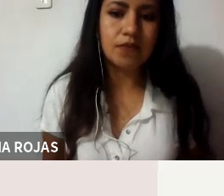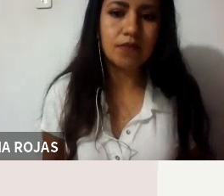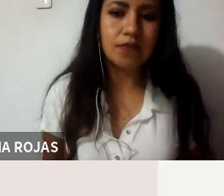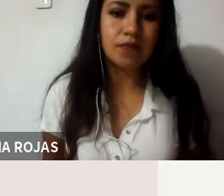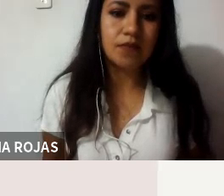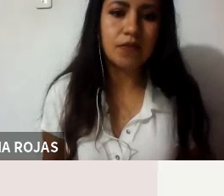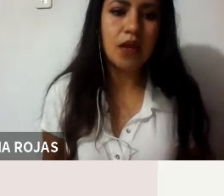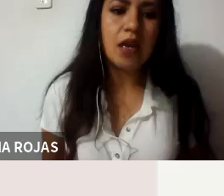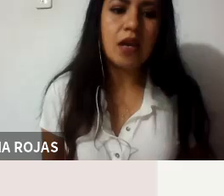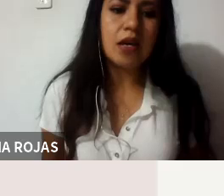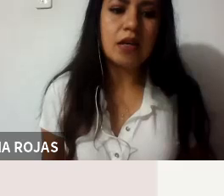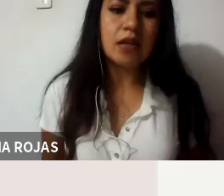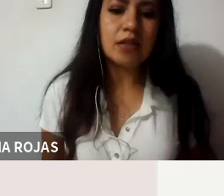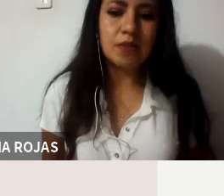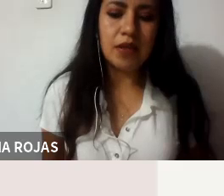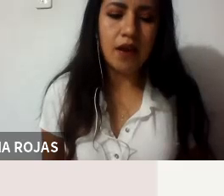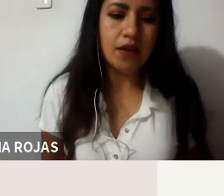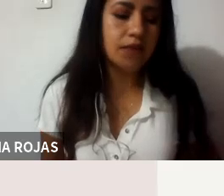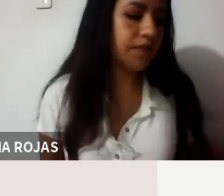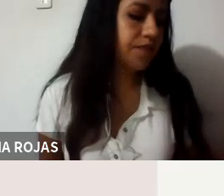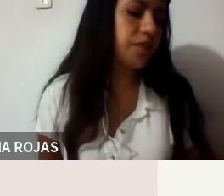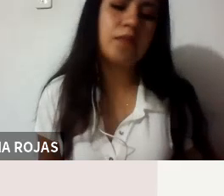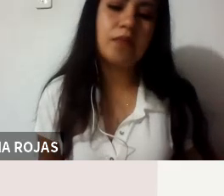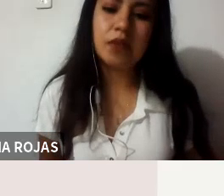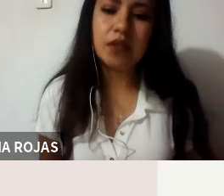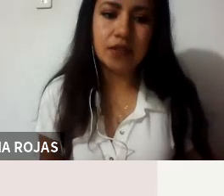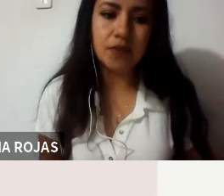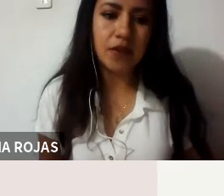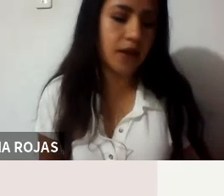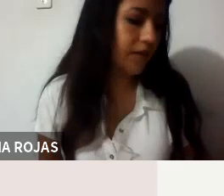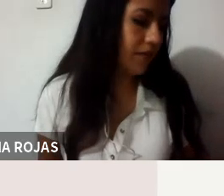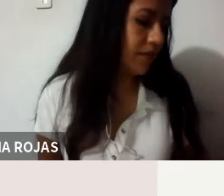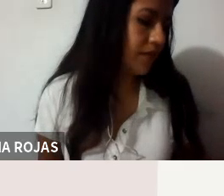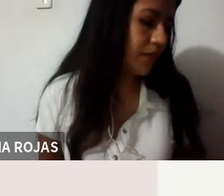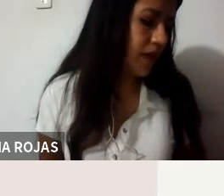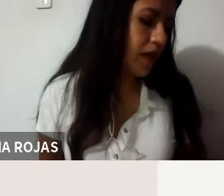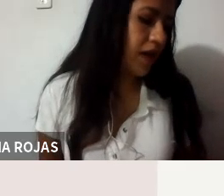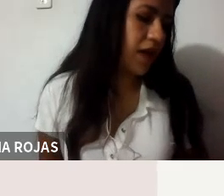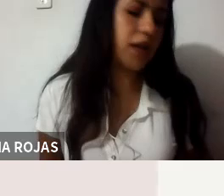Respirar, Respirar,